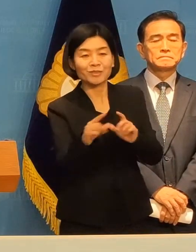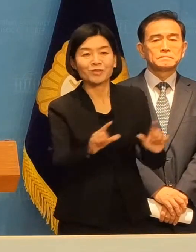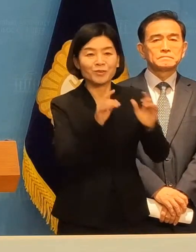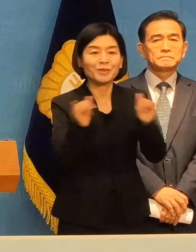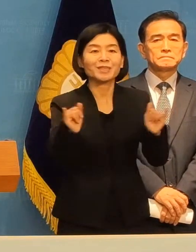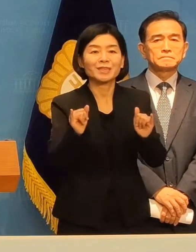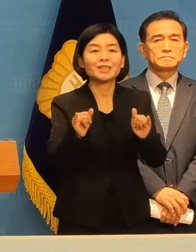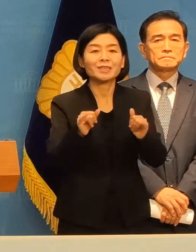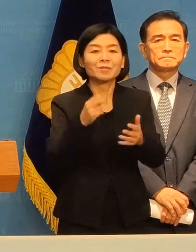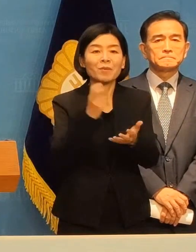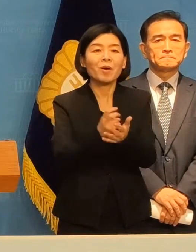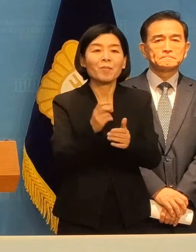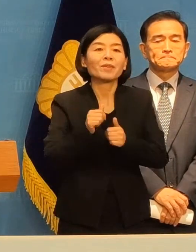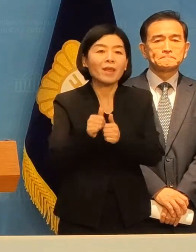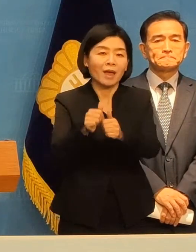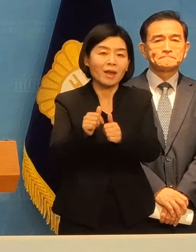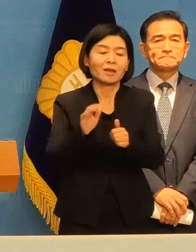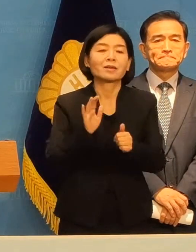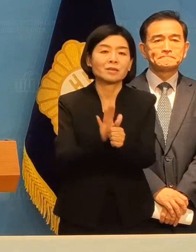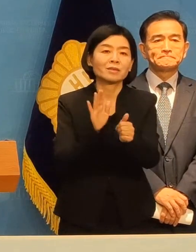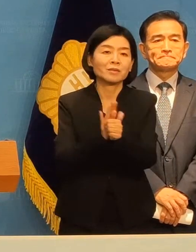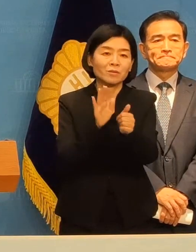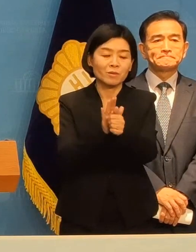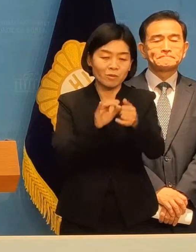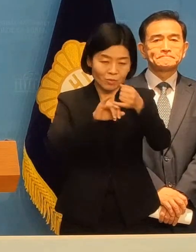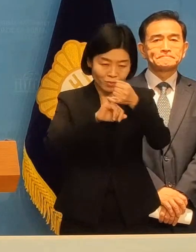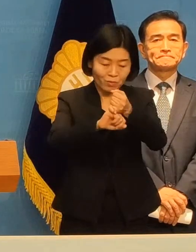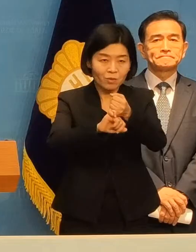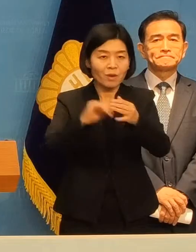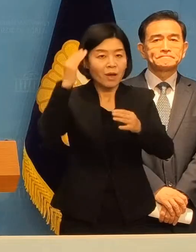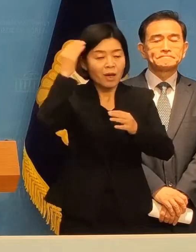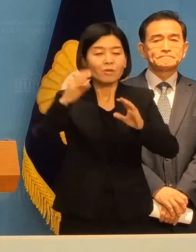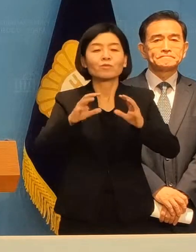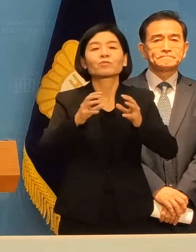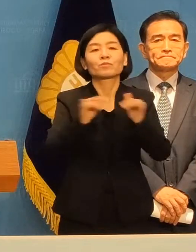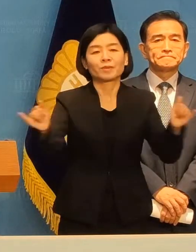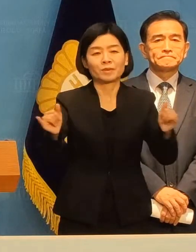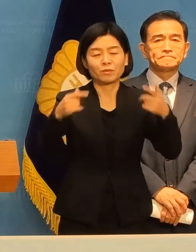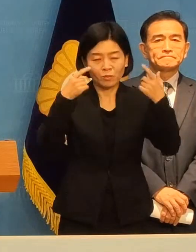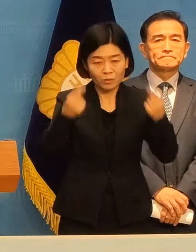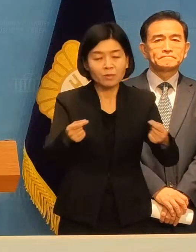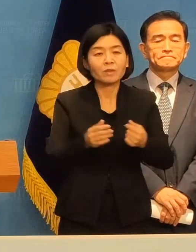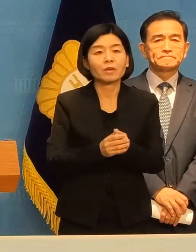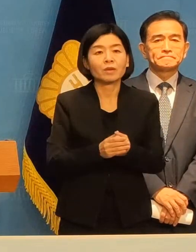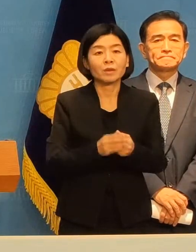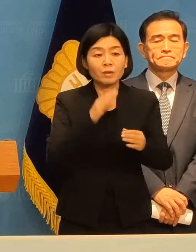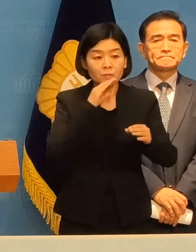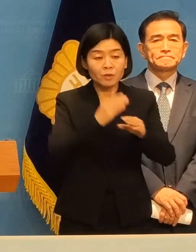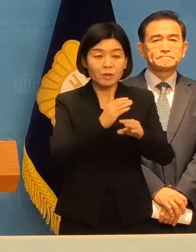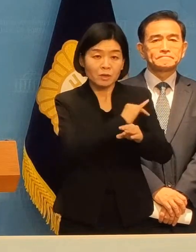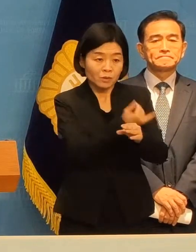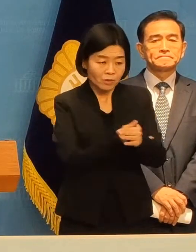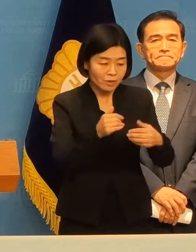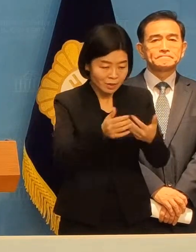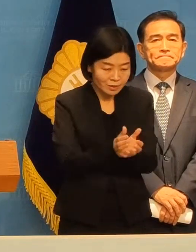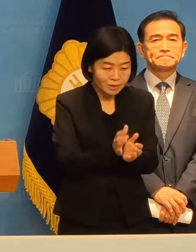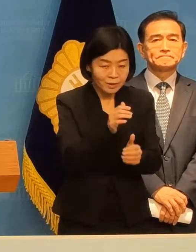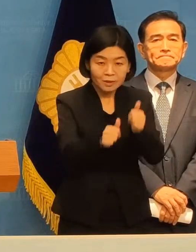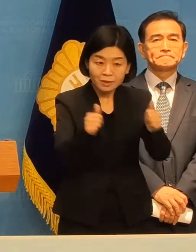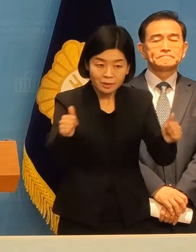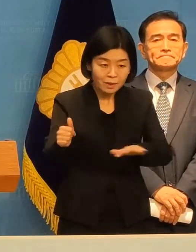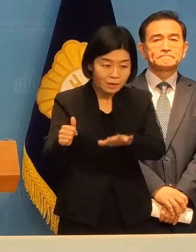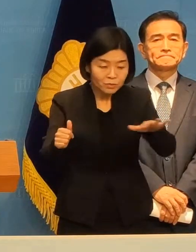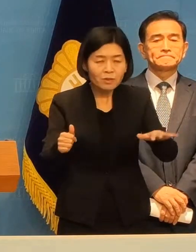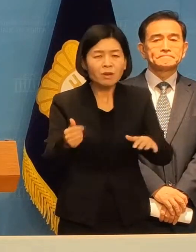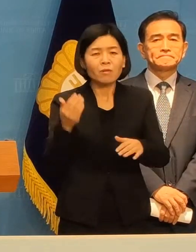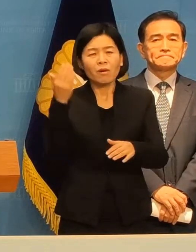되고 이에 따른 지원을 받아야 할 대한민국 국민이기 때문입니다. 우리 북한 인권 단체장들 중에는